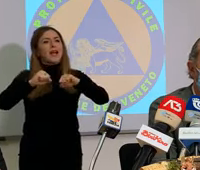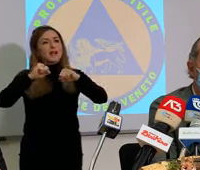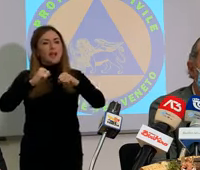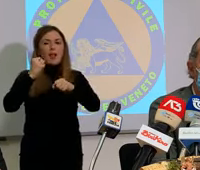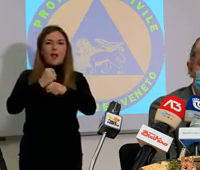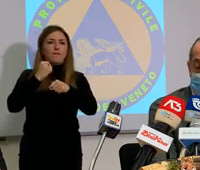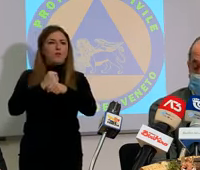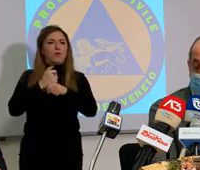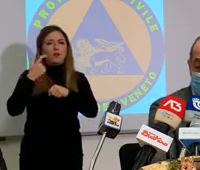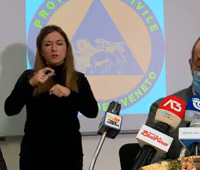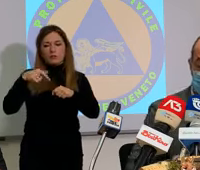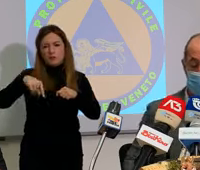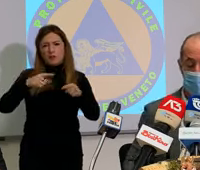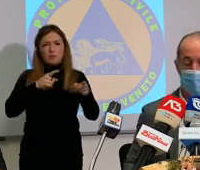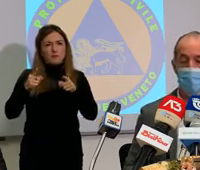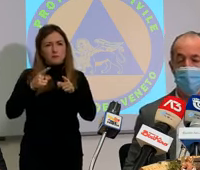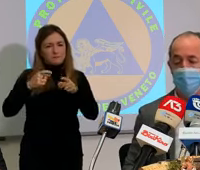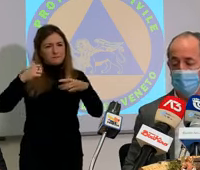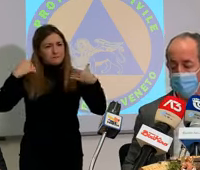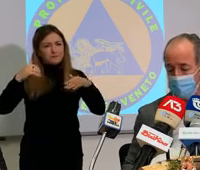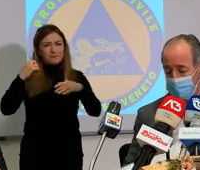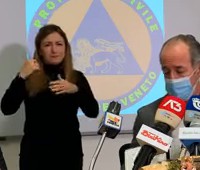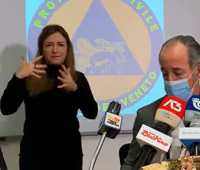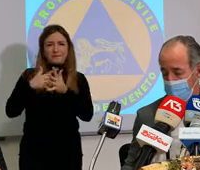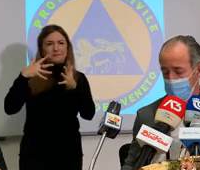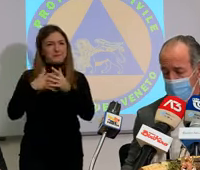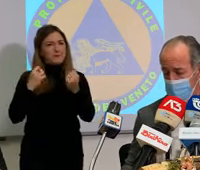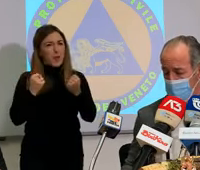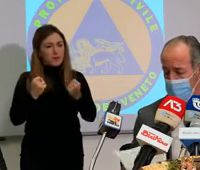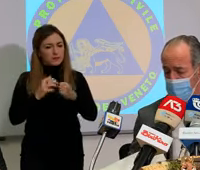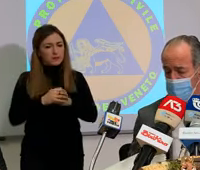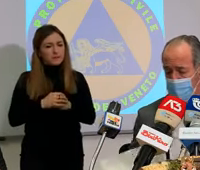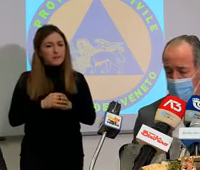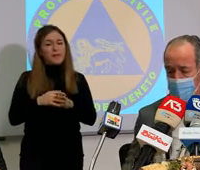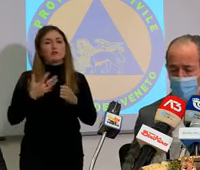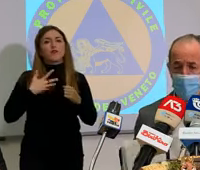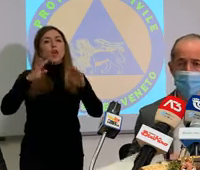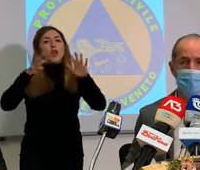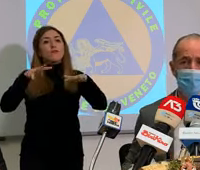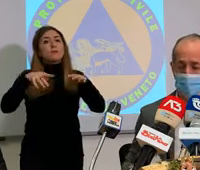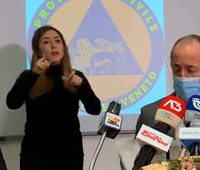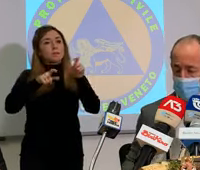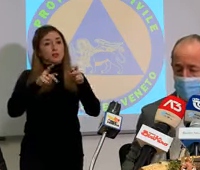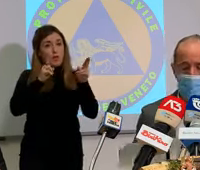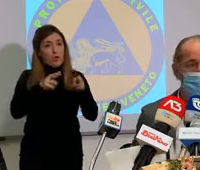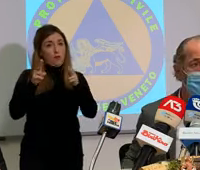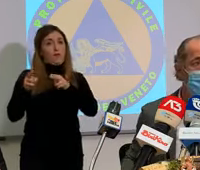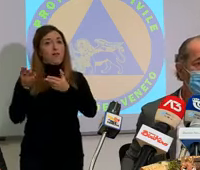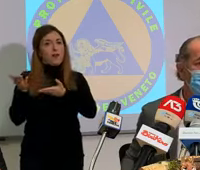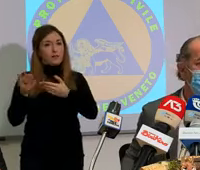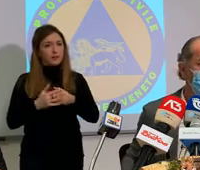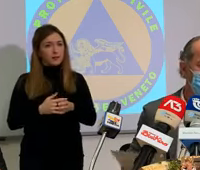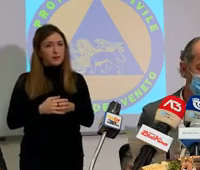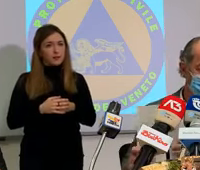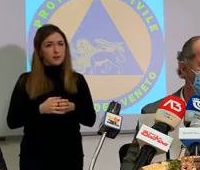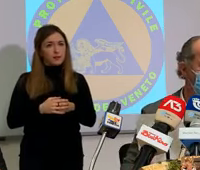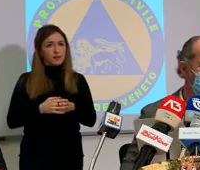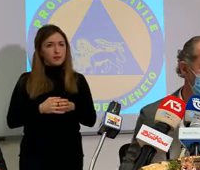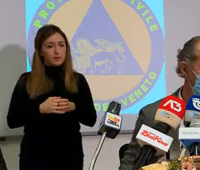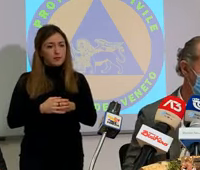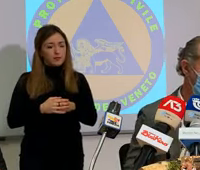momento la pressione alta avete visto abbiamo bellezza di 9 mila ricoverati e come anche le